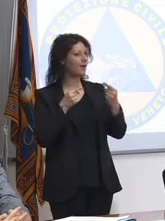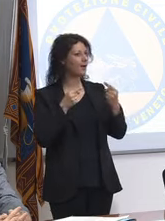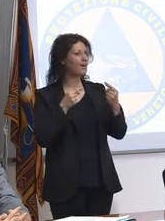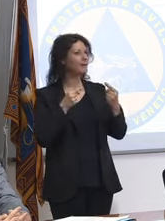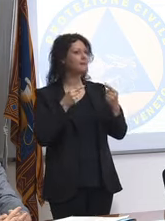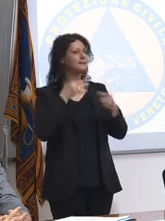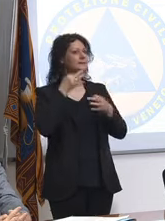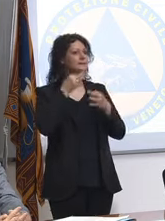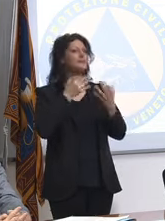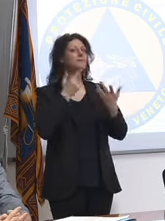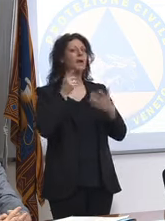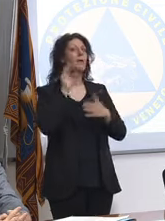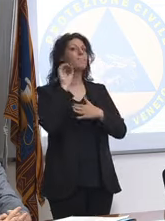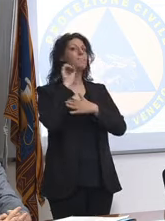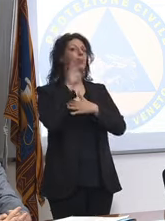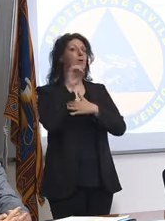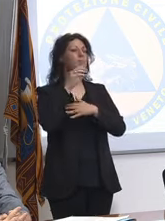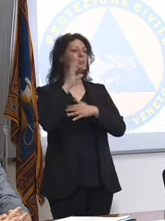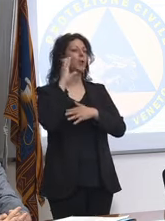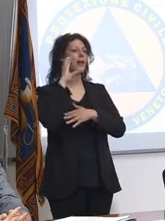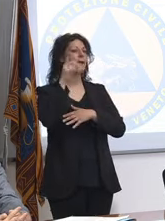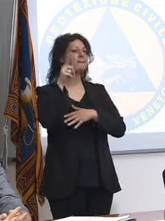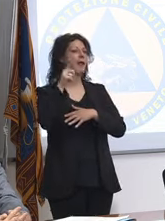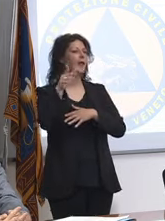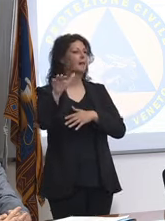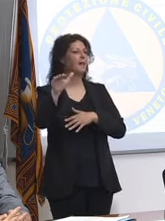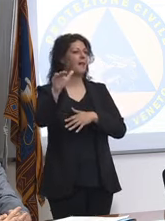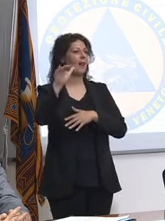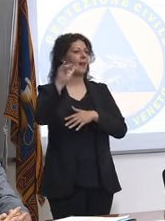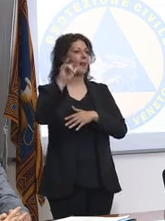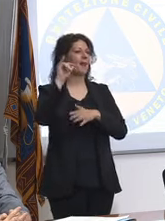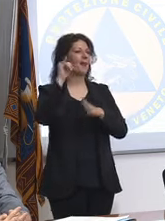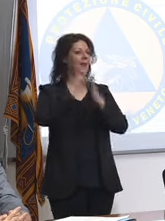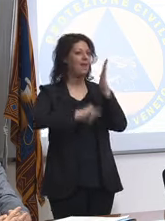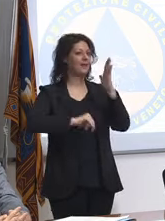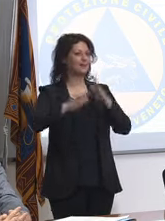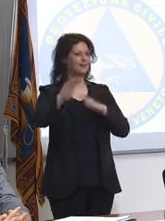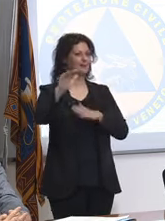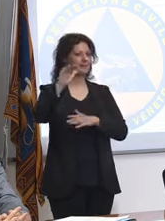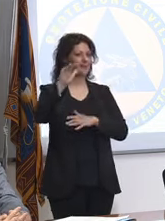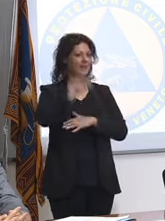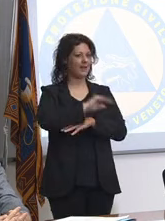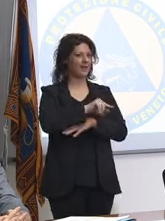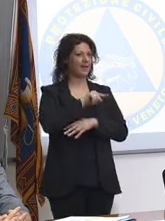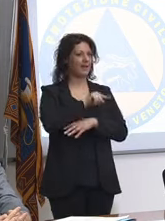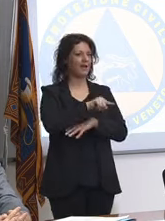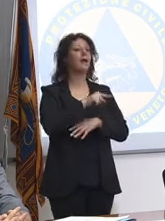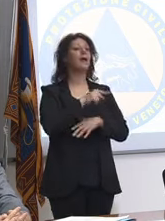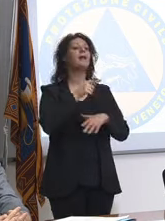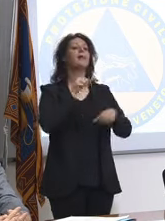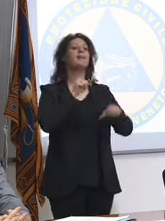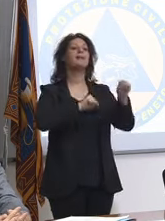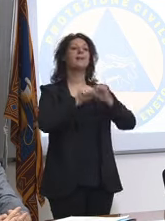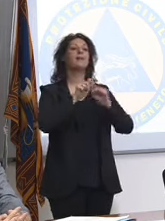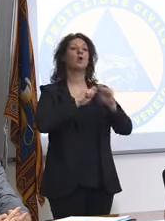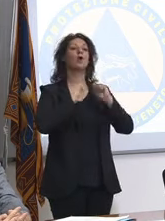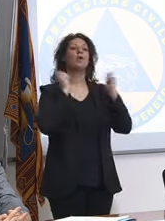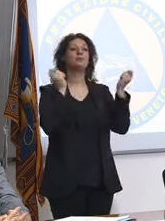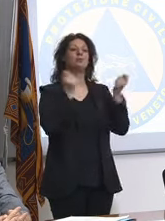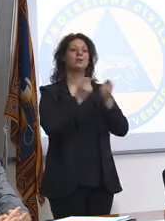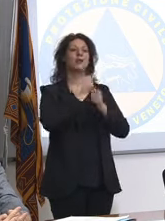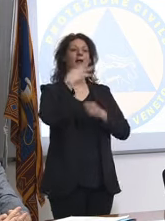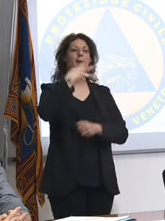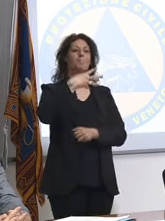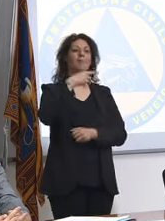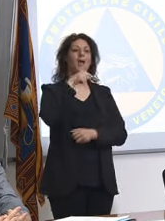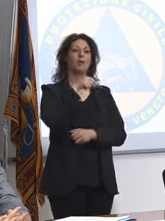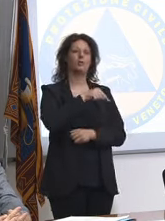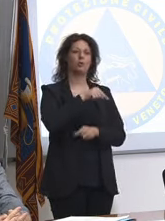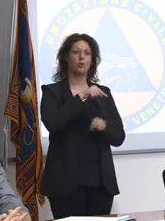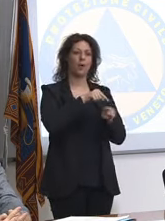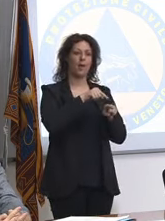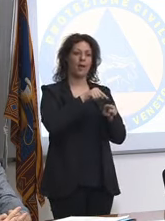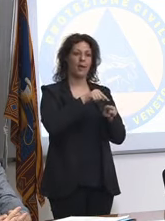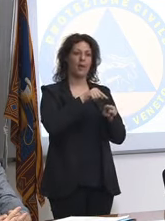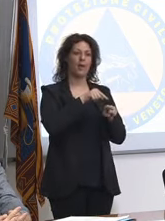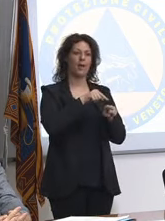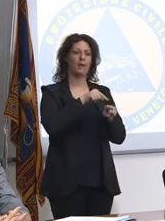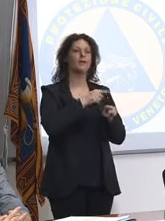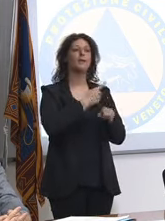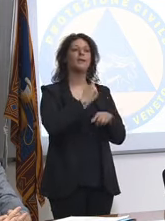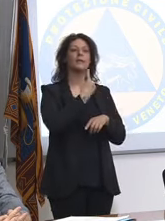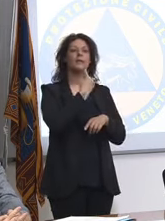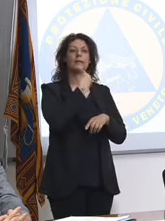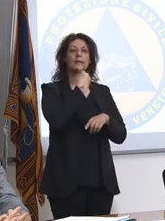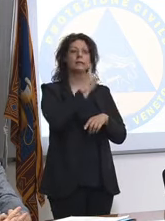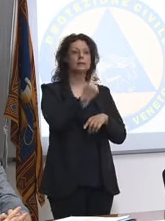inviato una lettera e il direttore generale della sanità Mantoan aveva spiegato che il tipo di profilassi dell'ultimo spettato